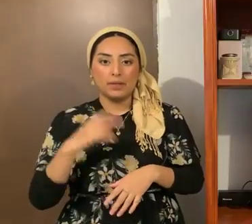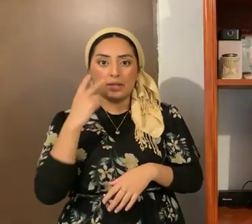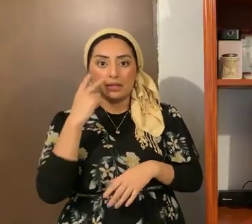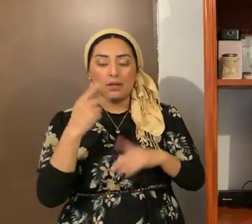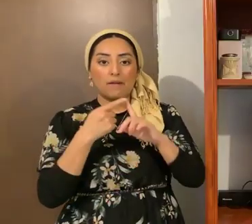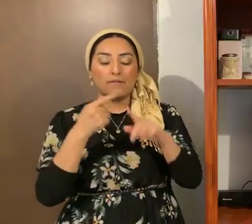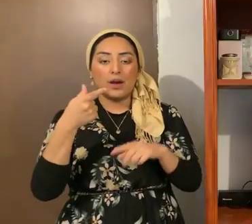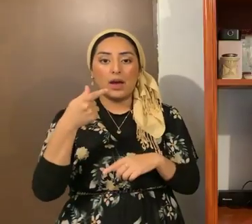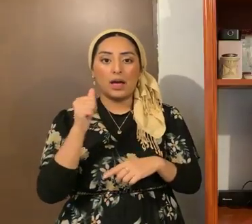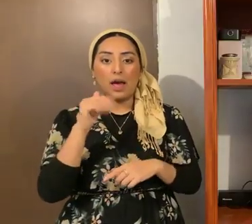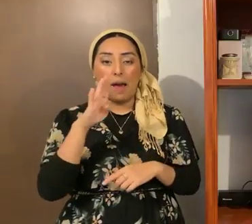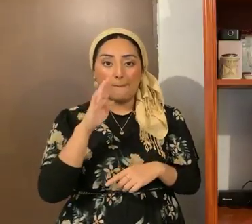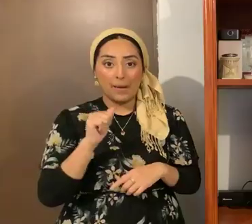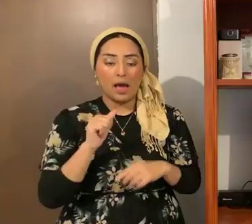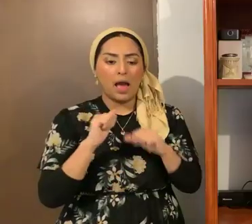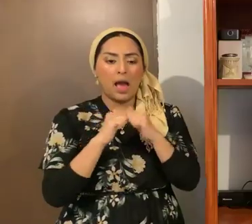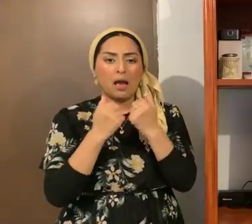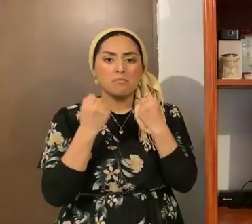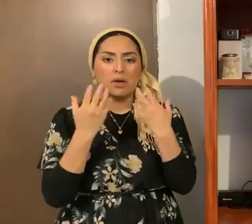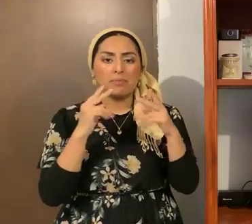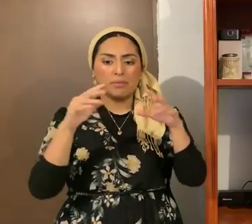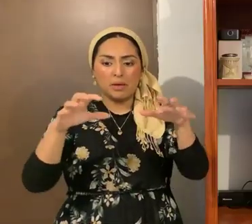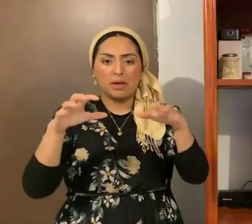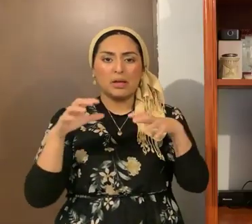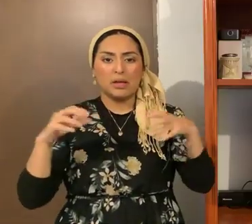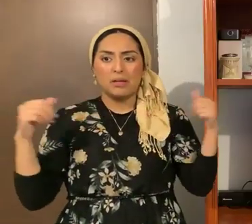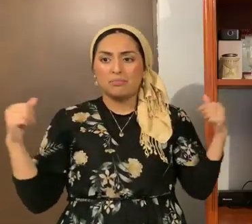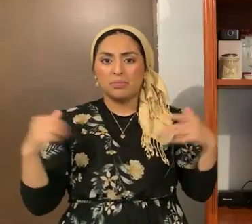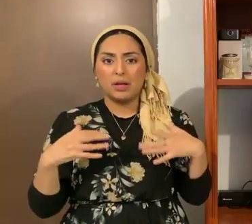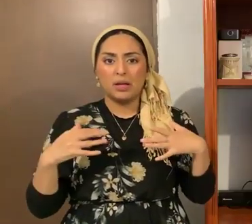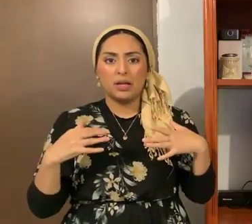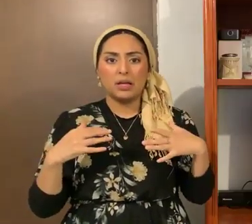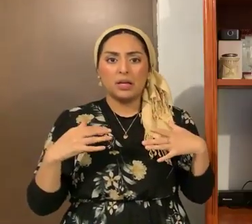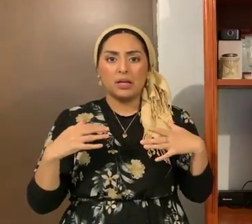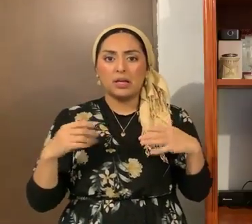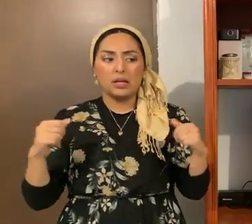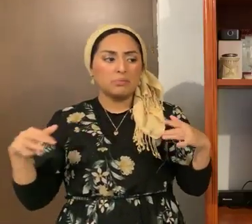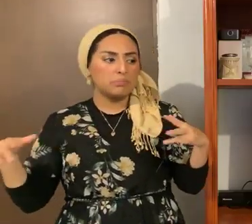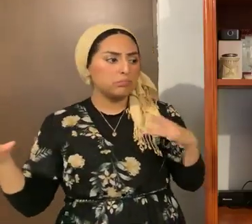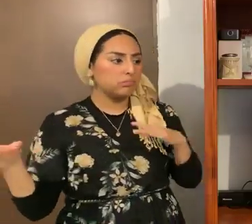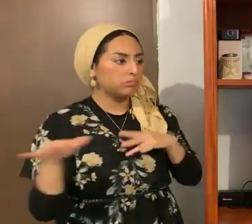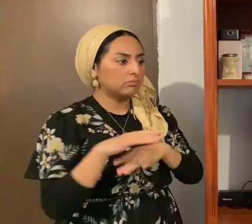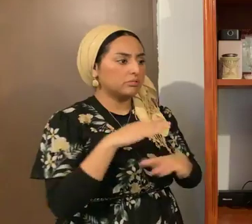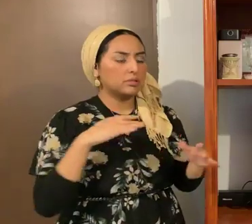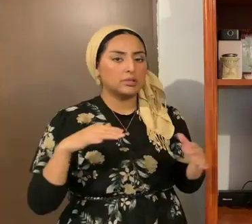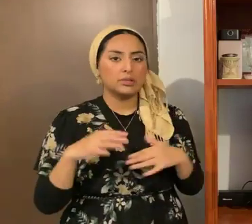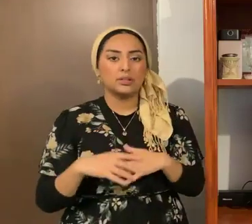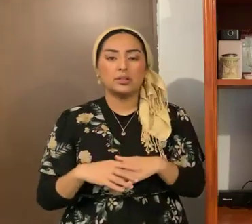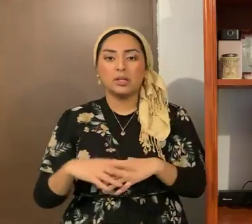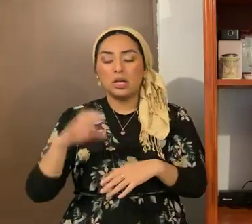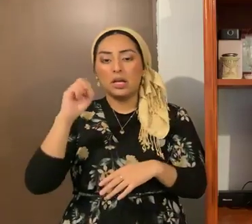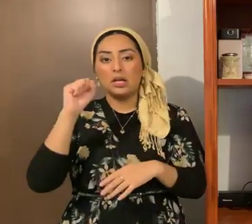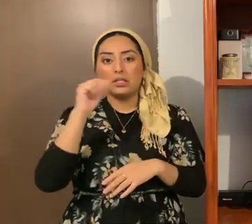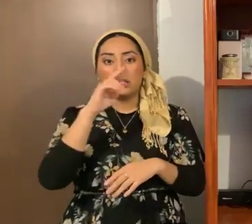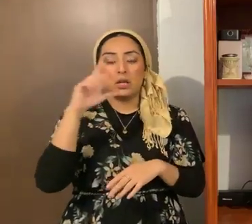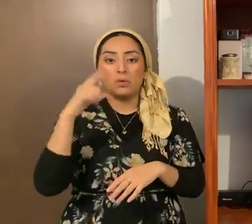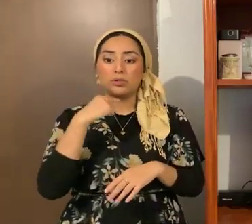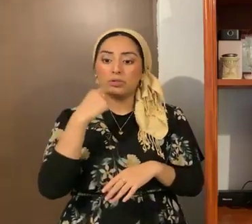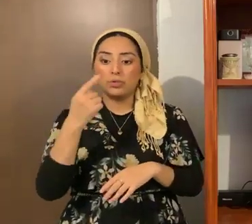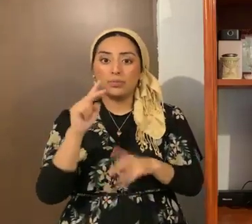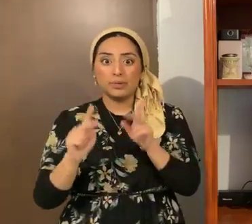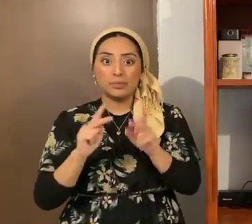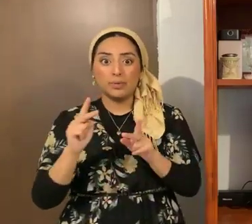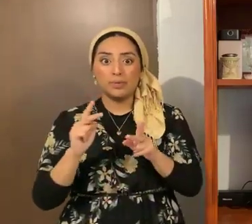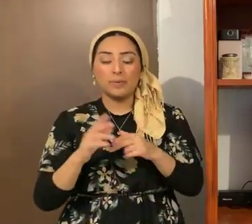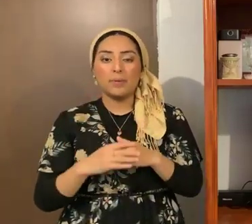desde Gabá de Benjamín cómo la multitud estaba turbada, e iba de un lado a otro, y era deshecha. Entonces Saúl dijo al pueblo que estaba con